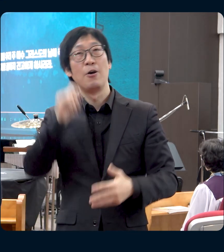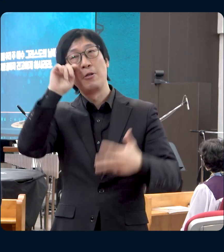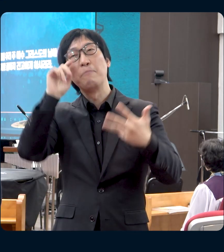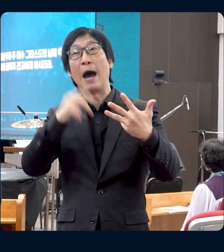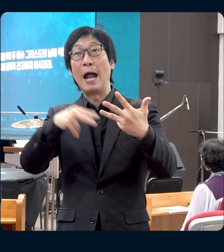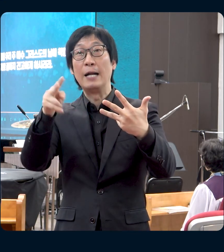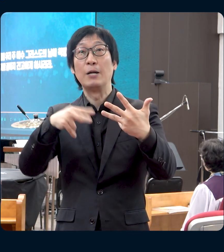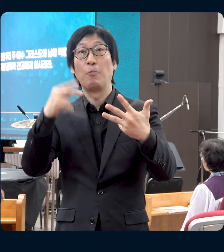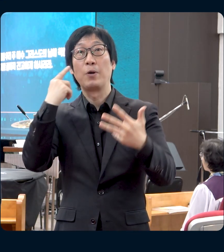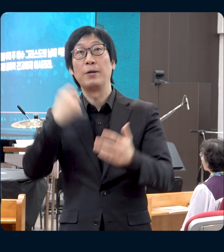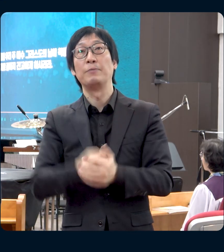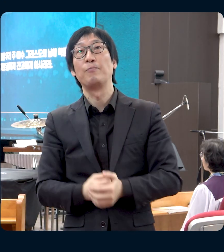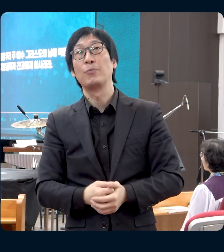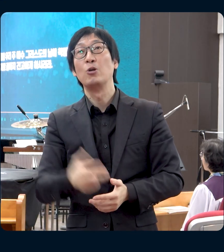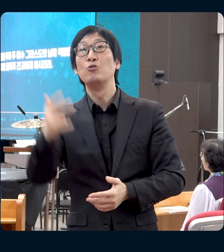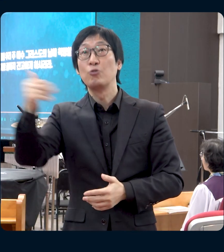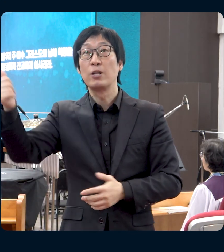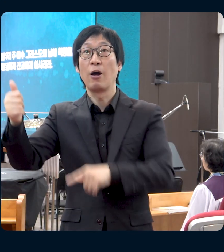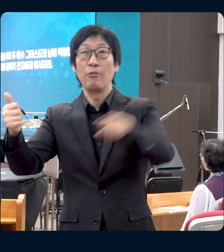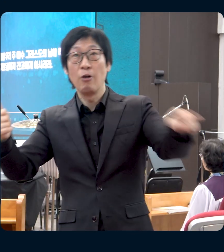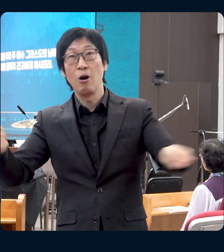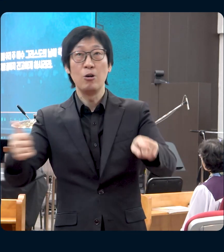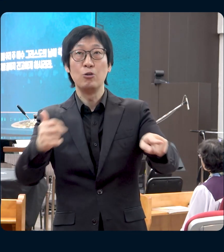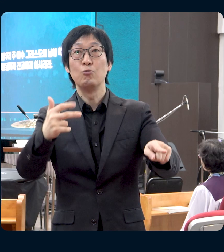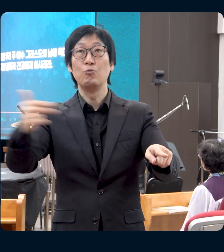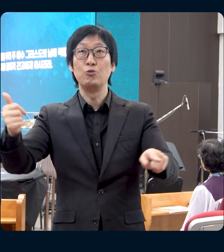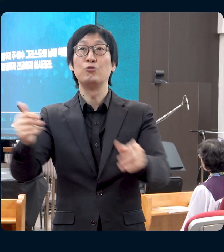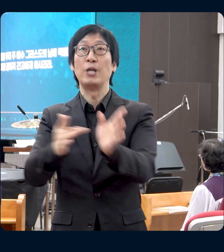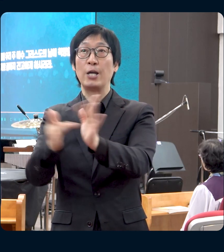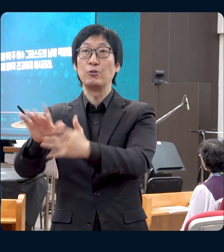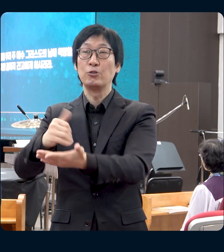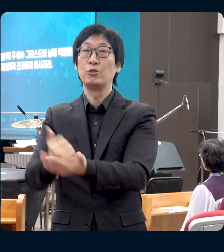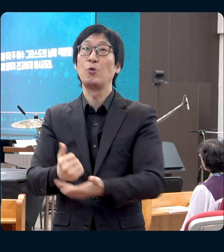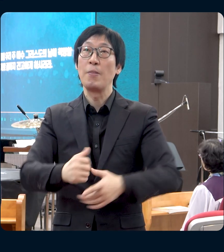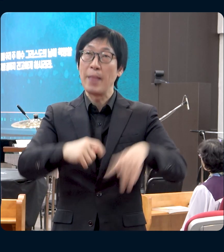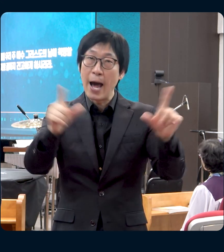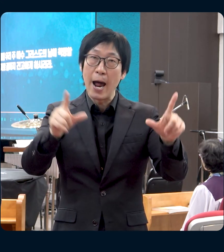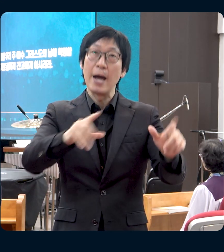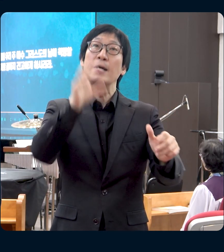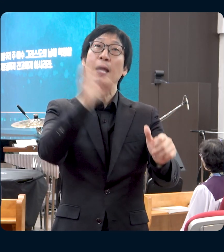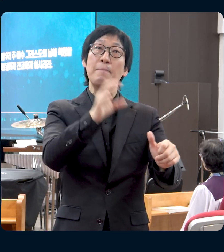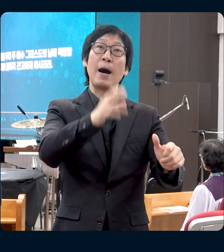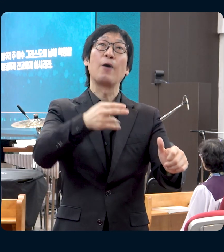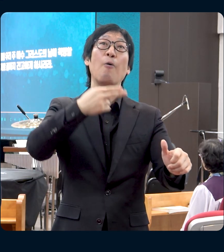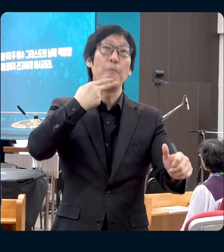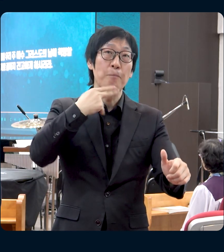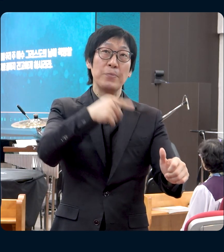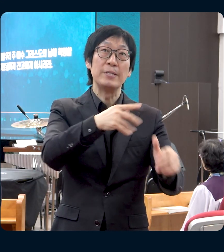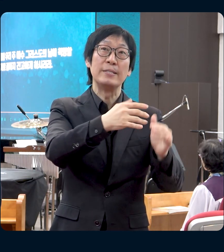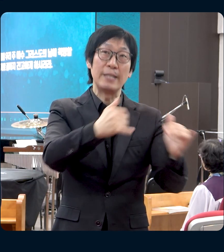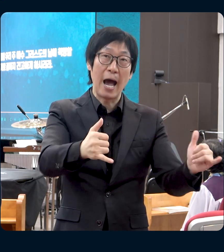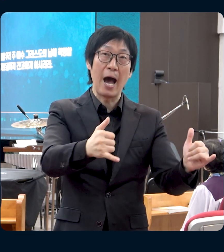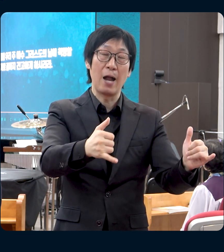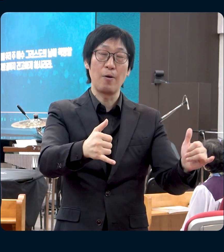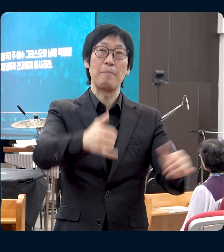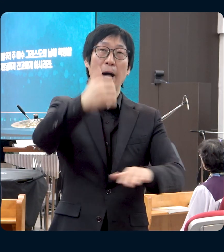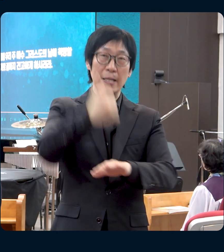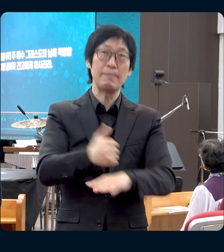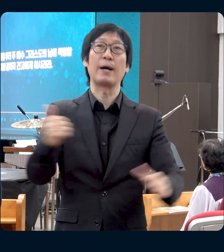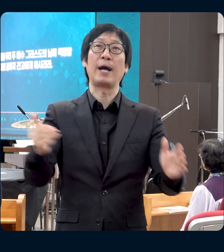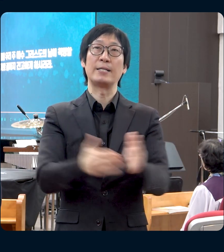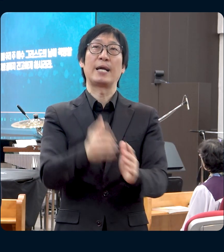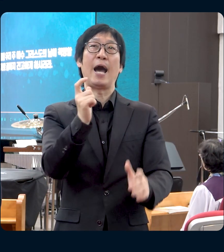읽겠습니다. 8절 같이 읽습니다. 주께서 너희를 우리 주 예수 그리스도의 날에 책망할 것이 없는 자로